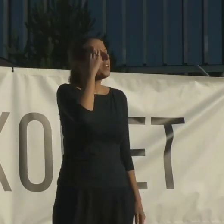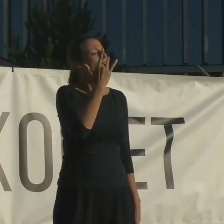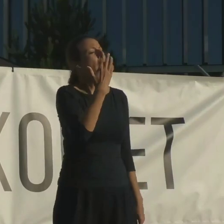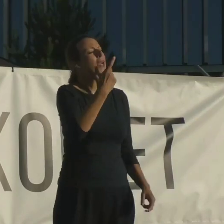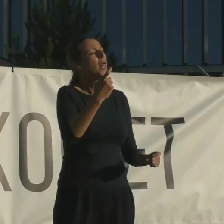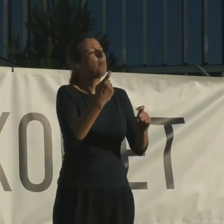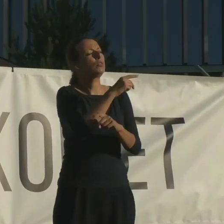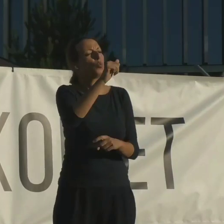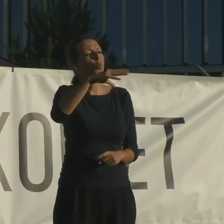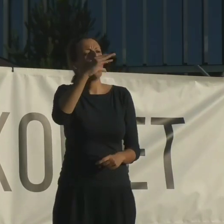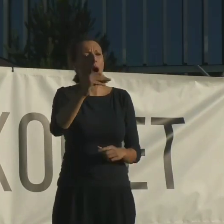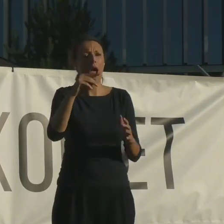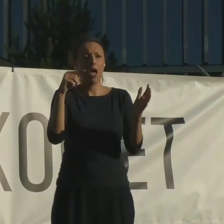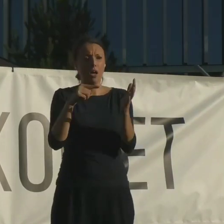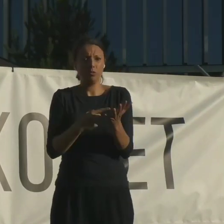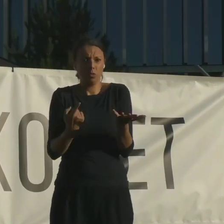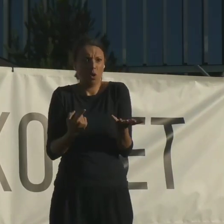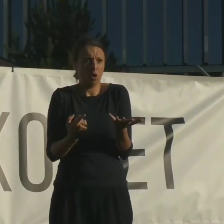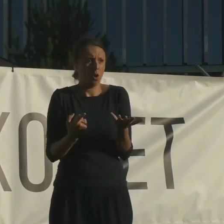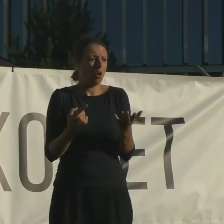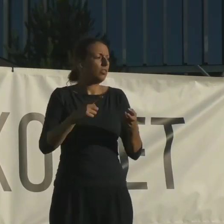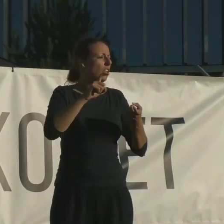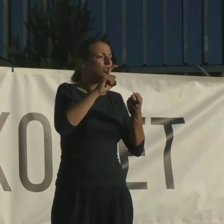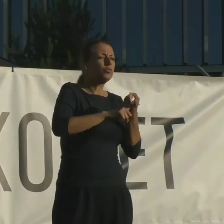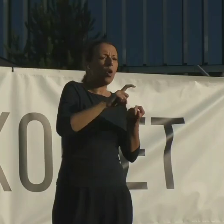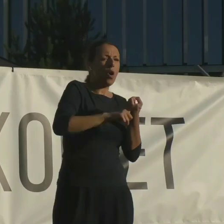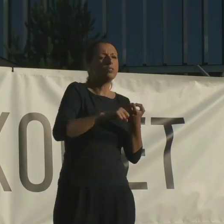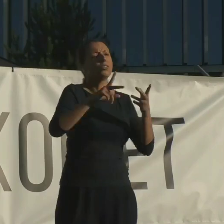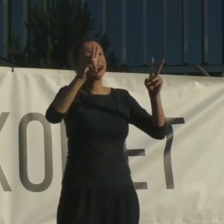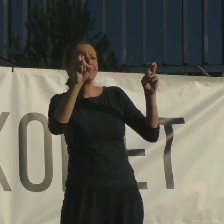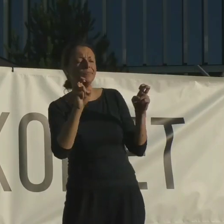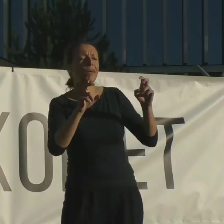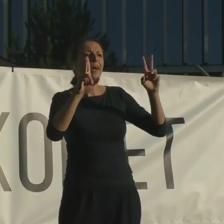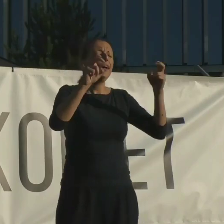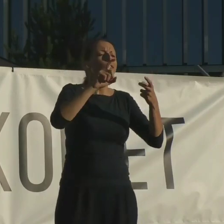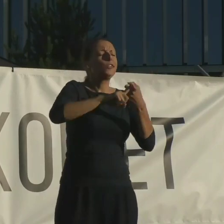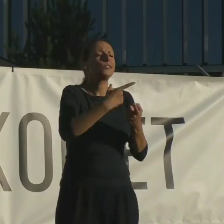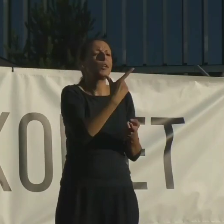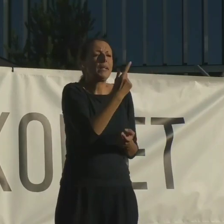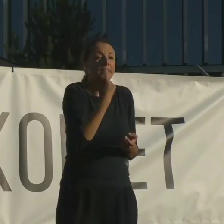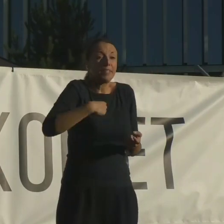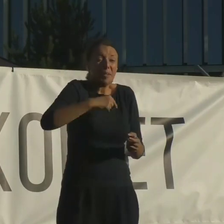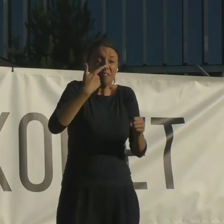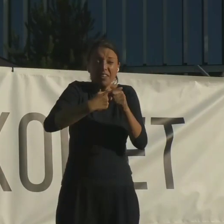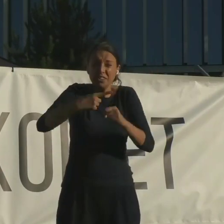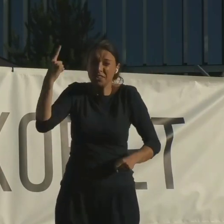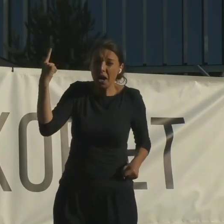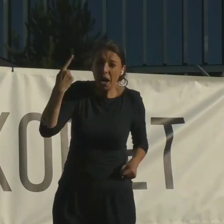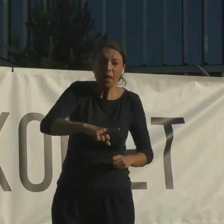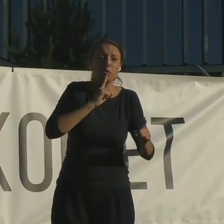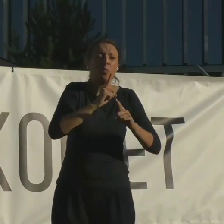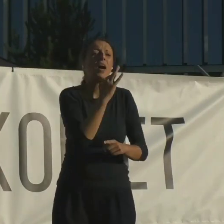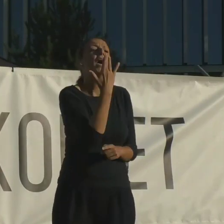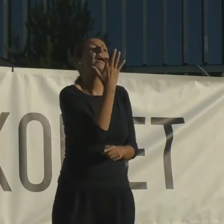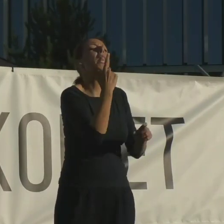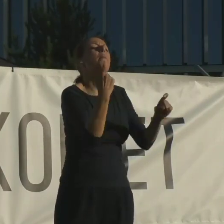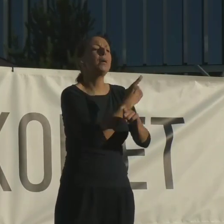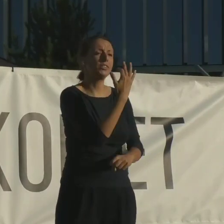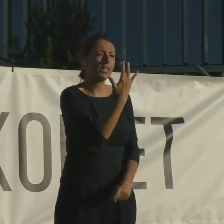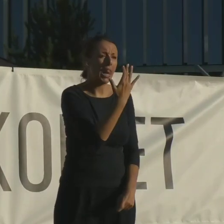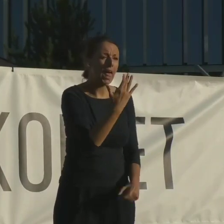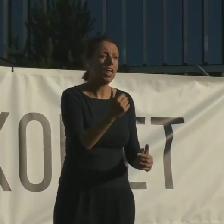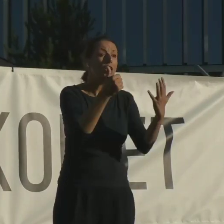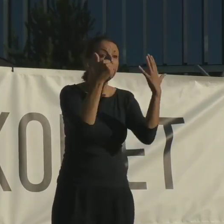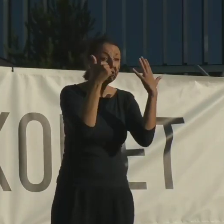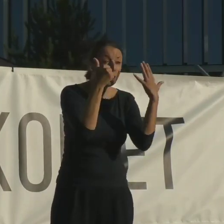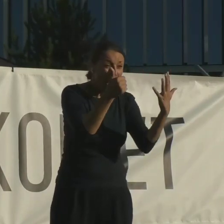Unii Europejskiej są te nieszczęsne związki partnerskie, o których gadamy od 20 lat? W